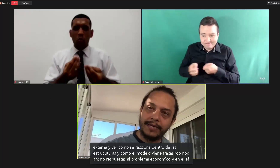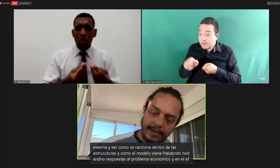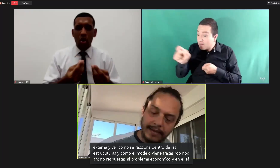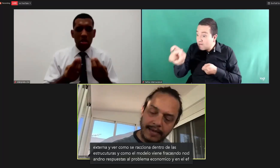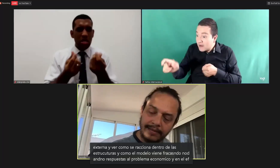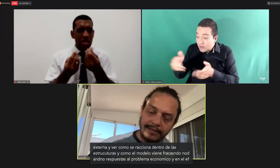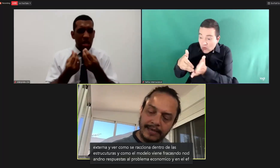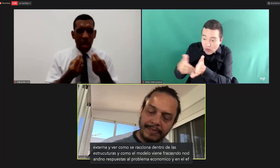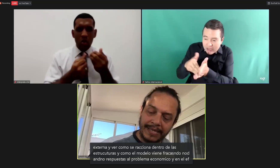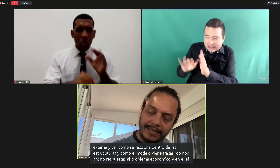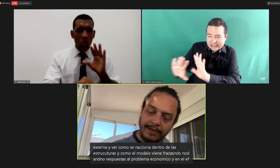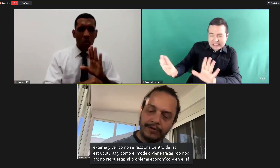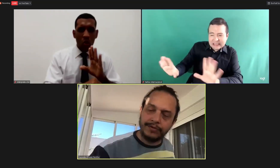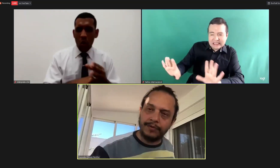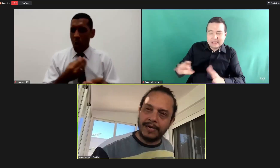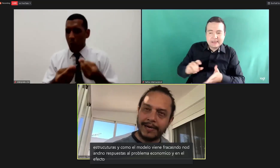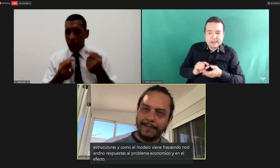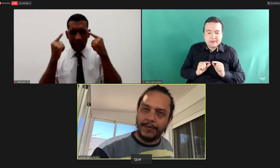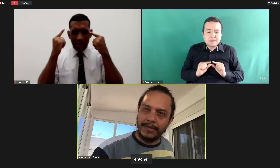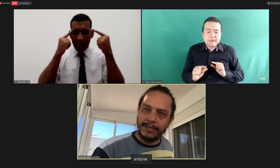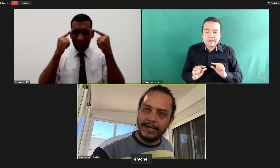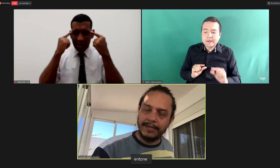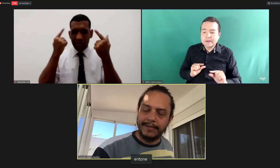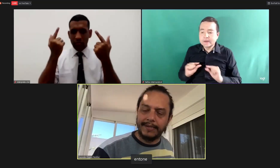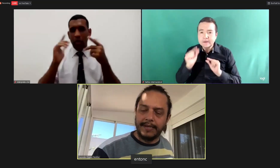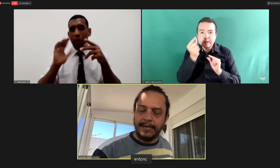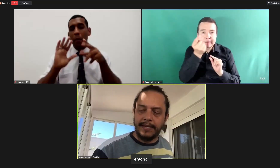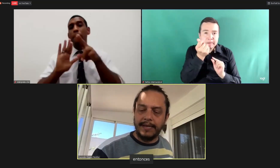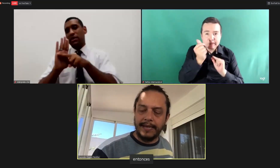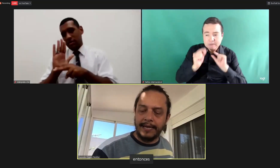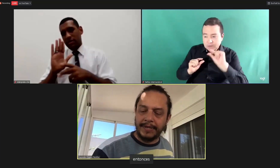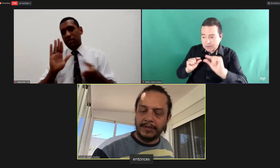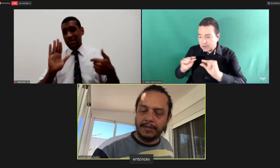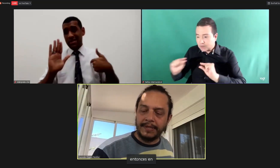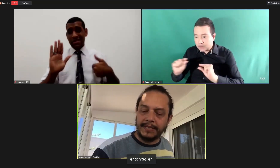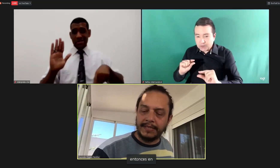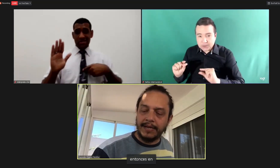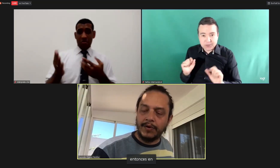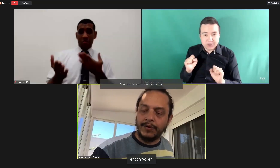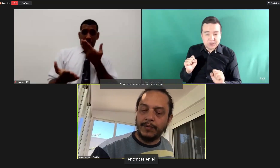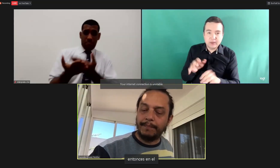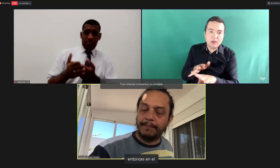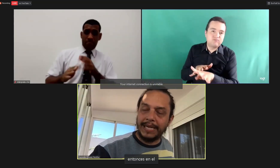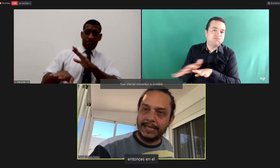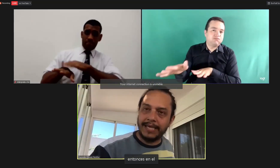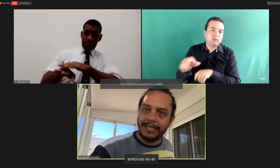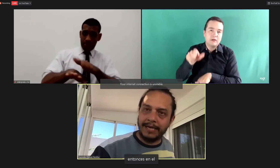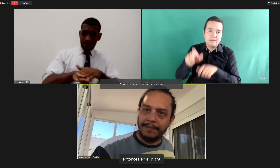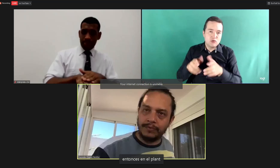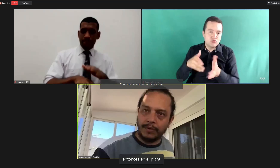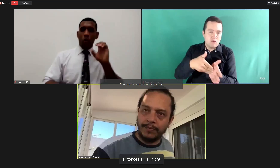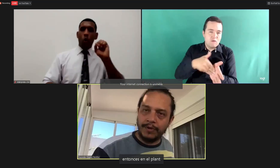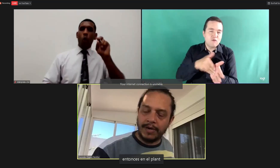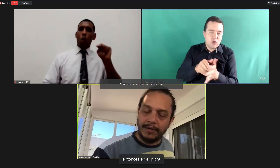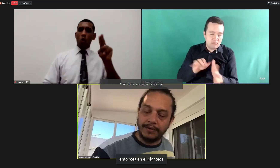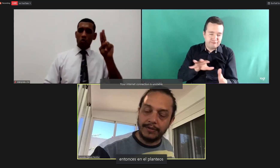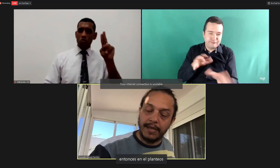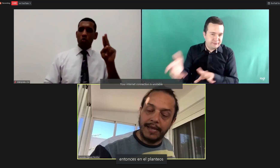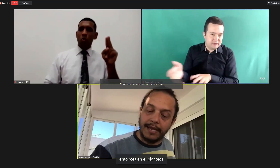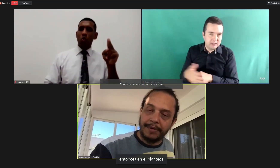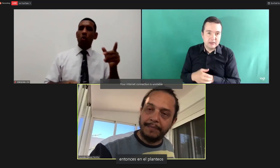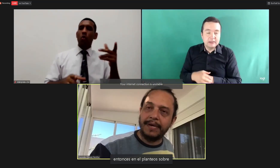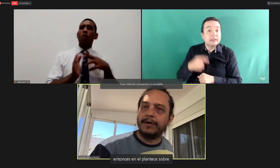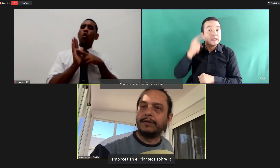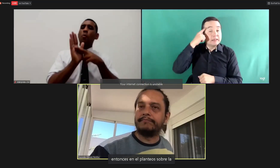Entonces, en el planteo sobre la respuesta, el experto independiente de la ONU plantea 3 puntos muy